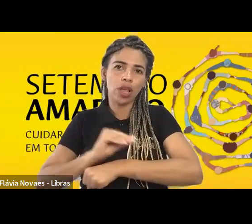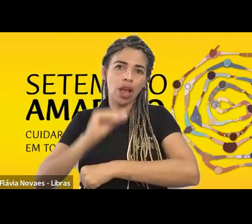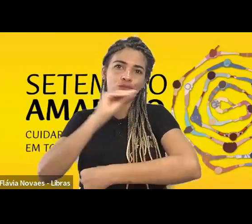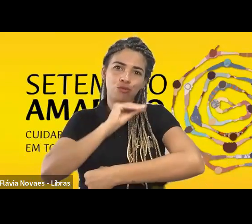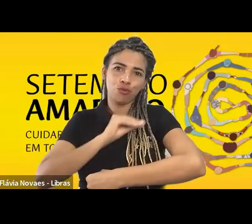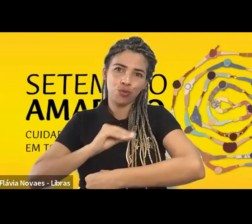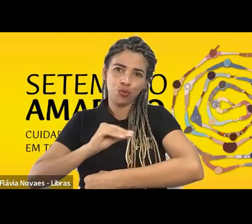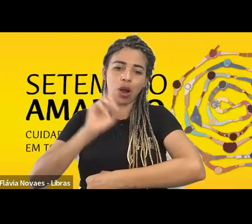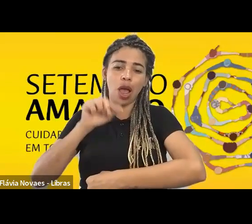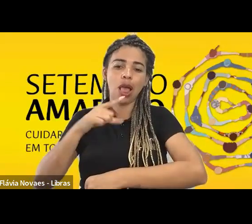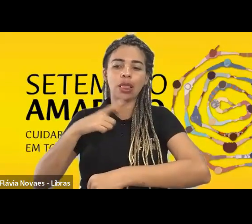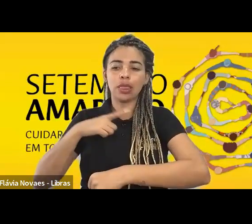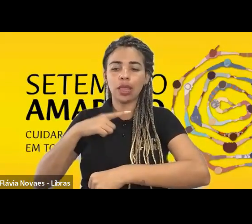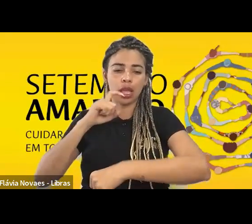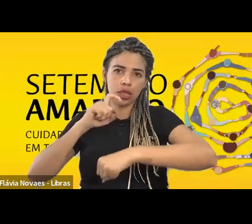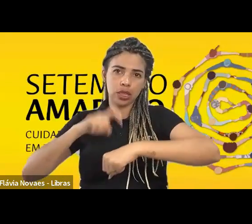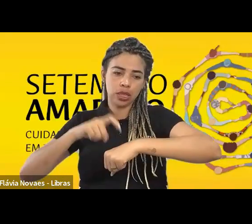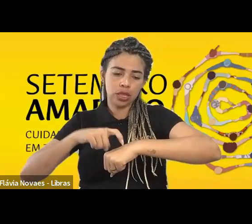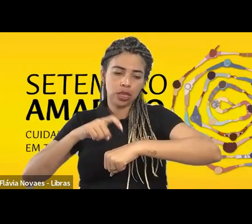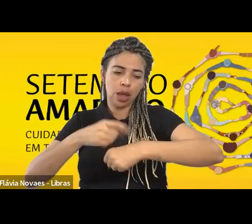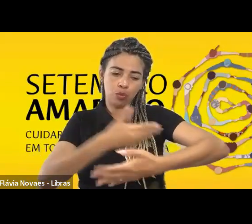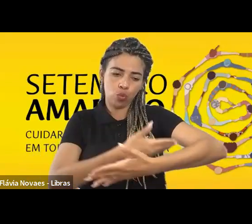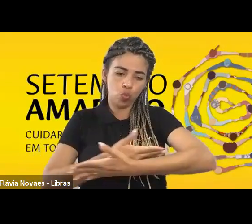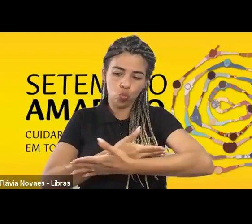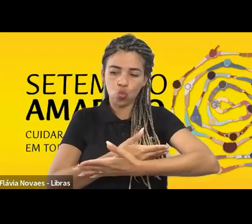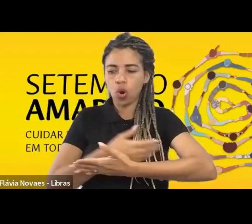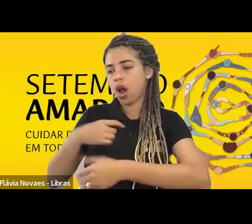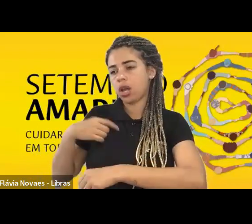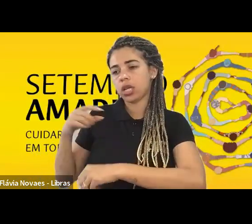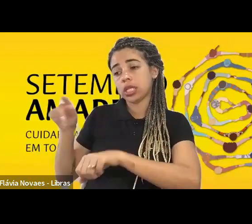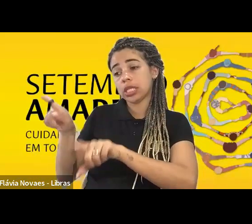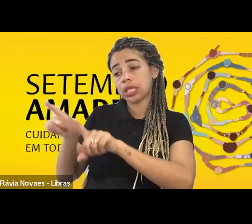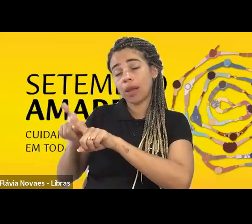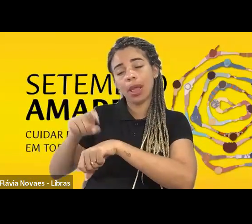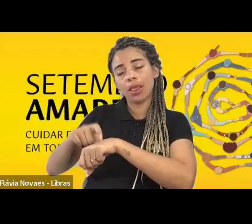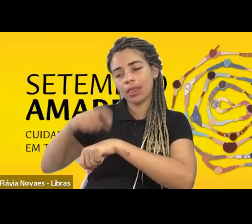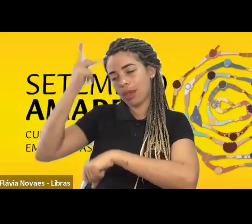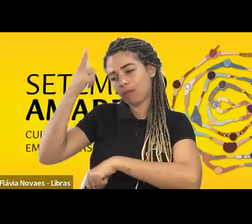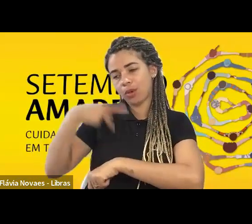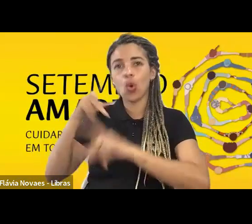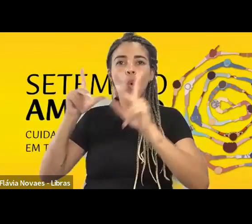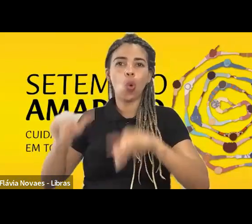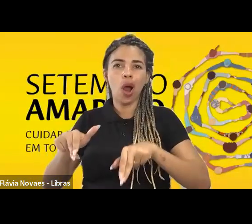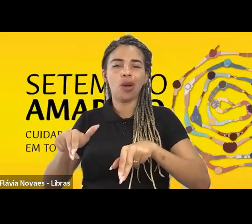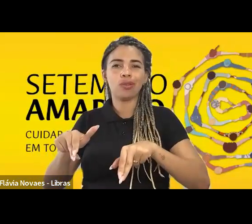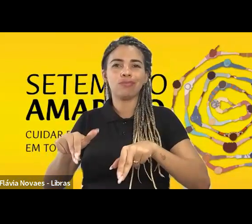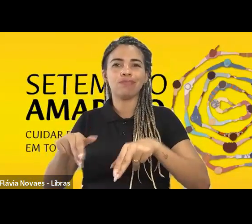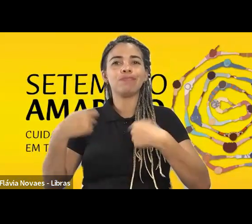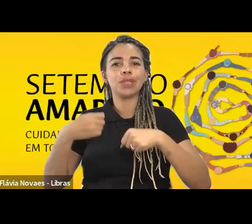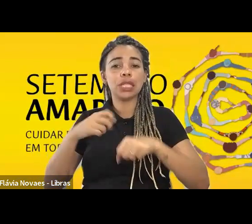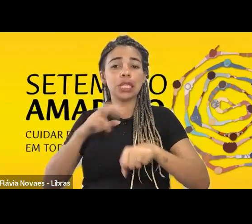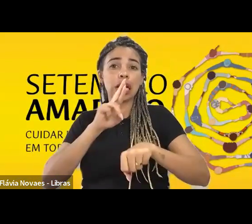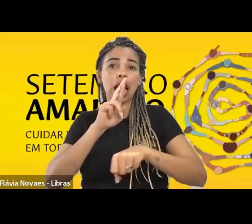de ter o tempo de estar com a criança. O adolescente não é diferente. Nós precisamos preservar um tempo para estar com eles. E aí esse